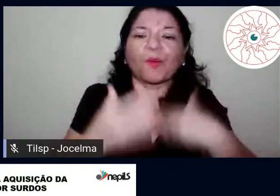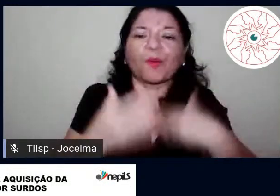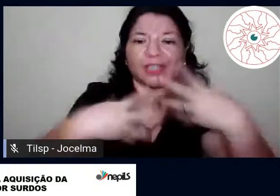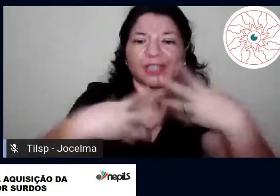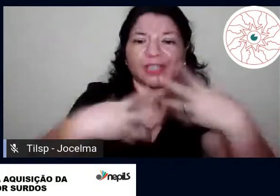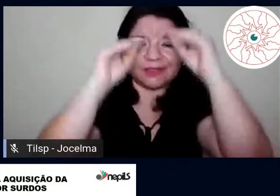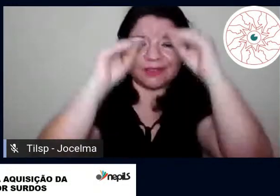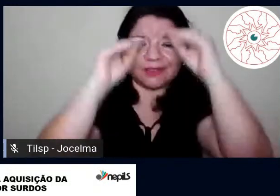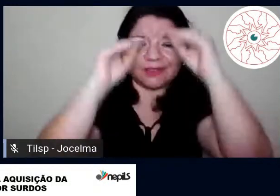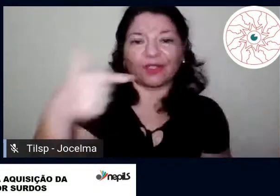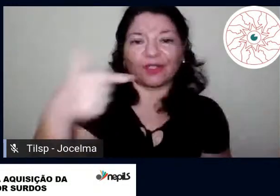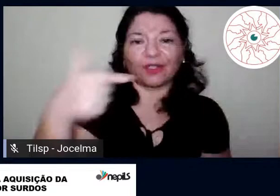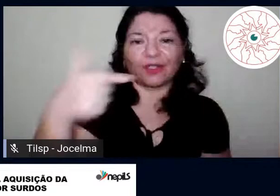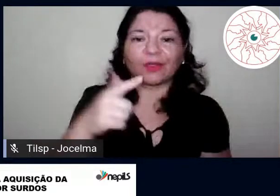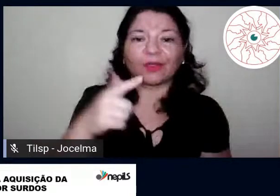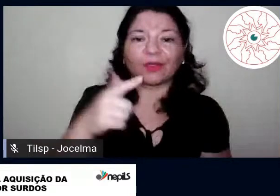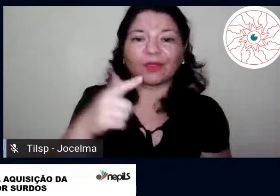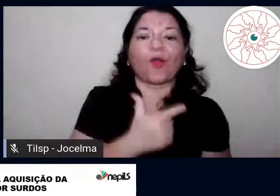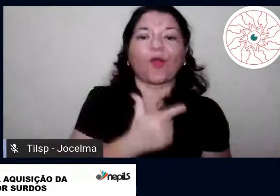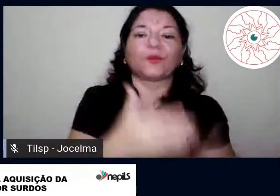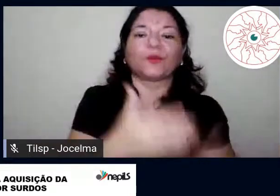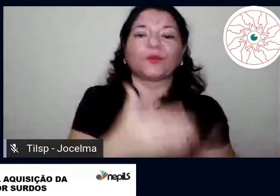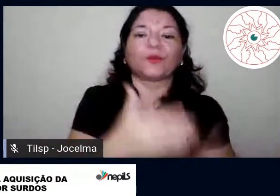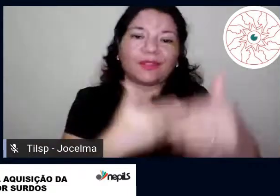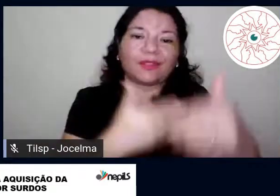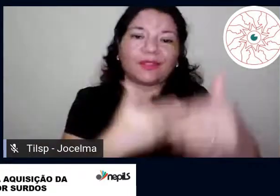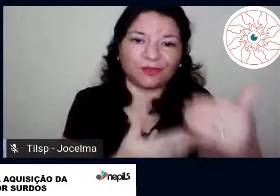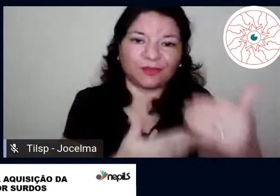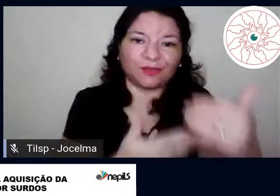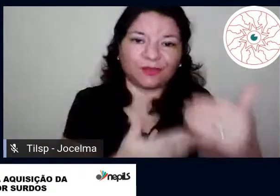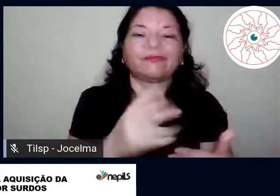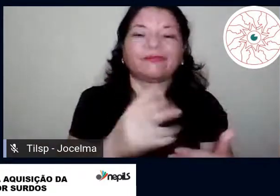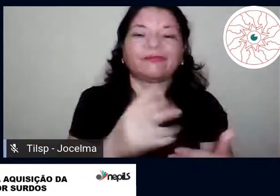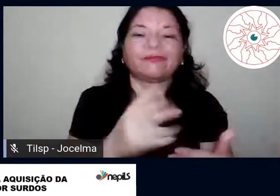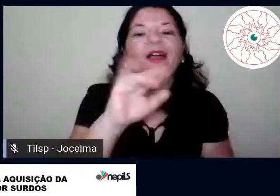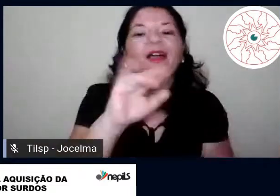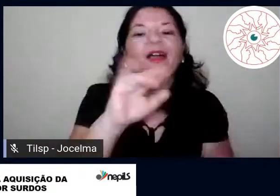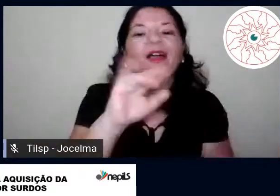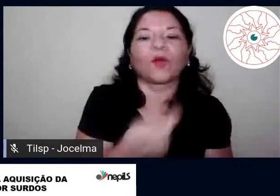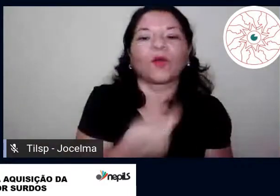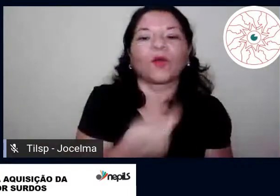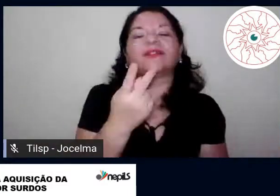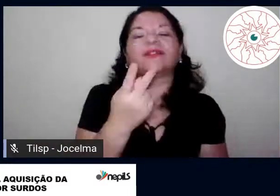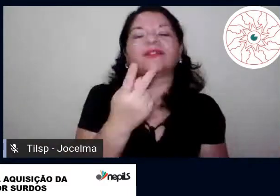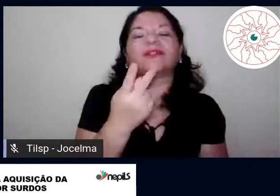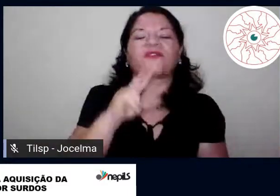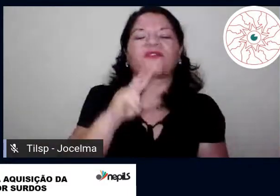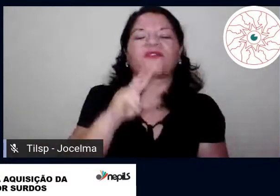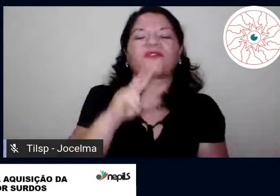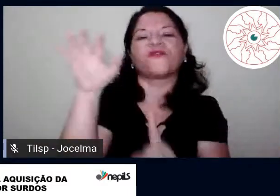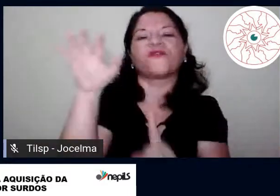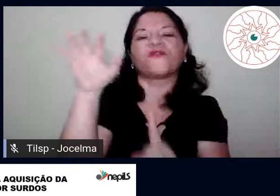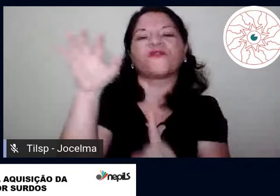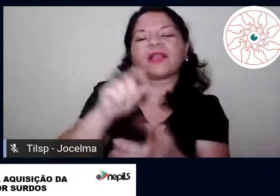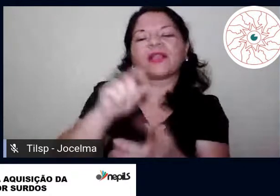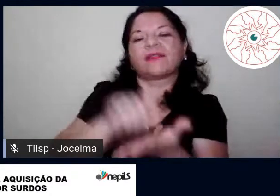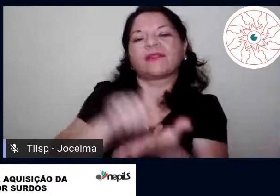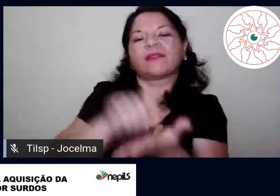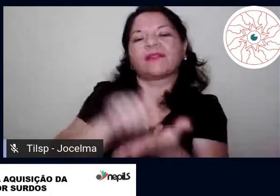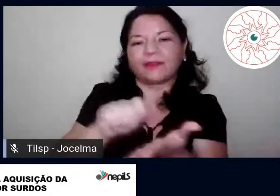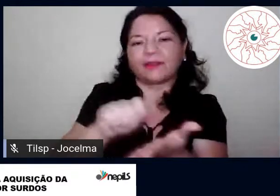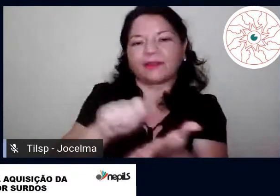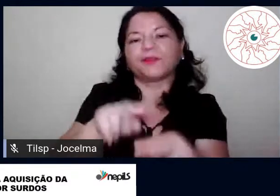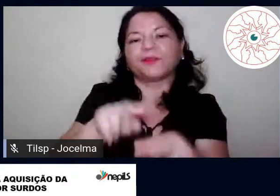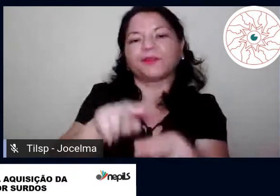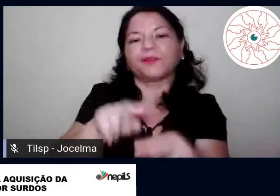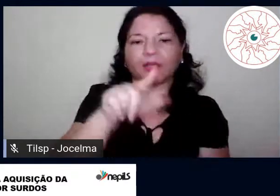segunda língua e e que este surdo não teve como ancoragem as nenhuma modalidade falada. Aliás, a única modalidade